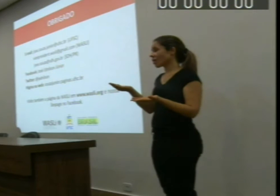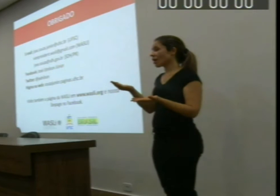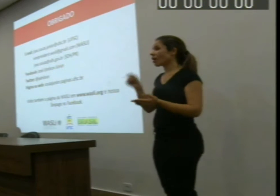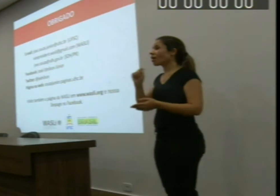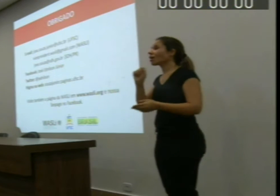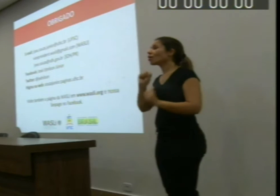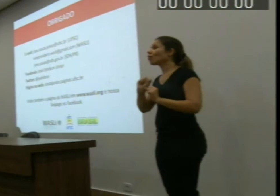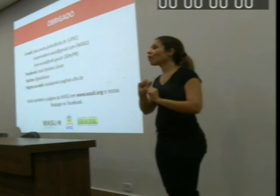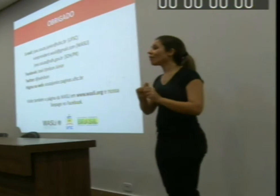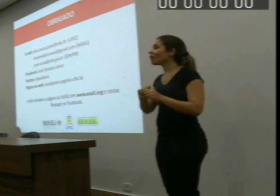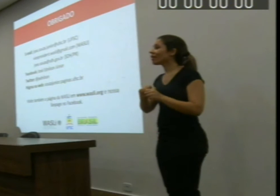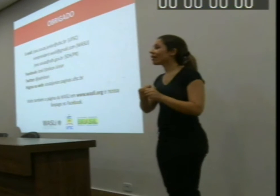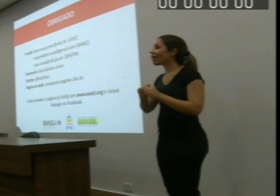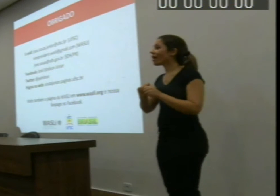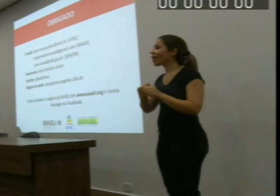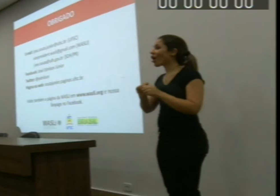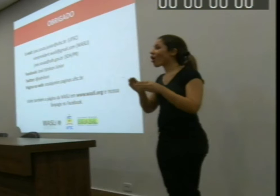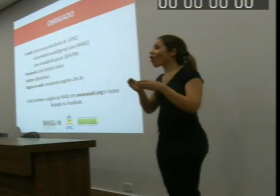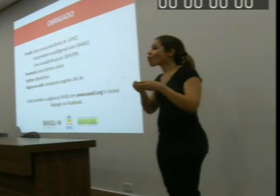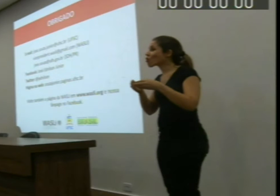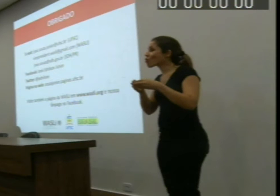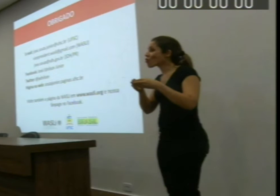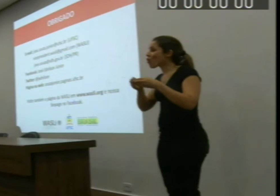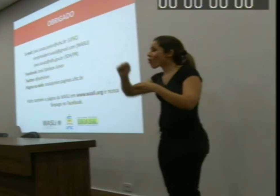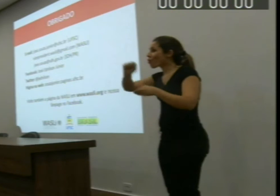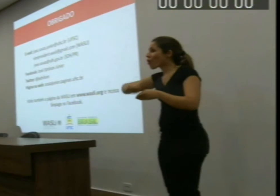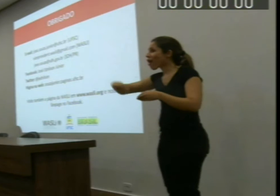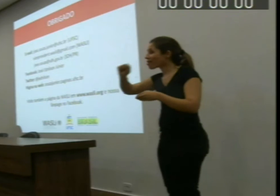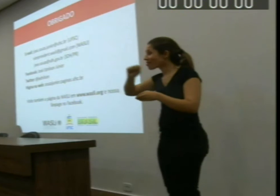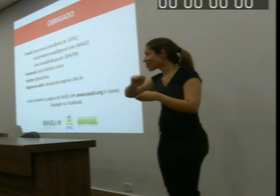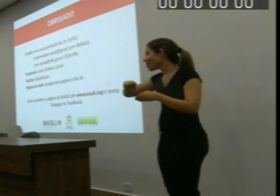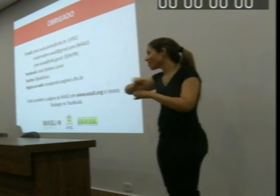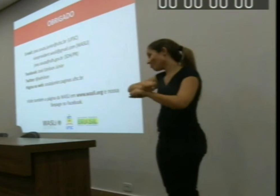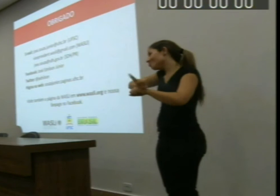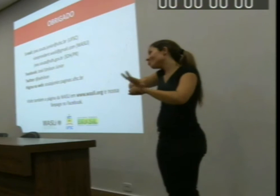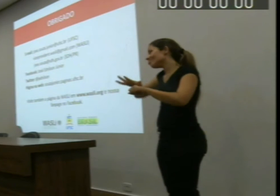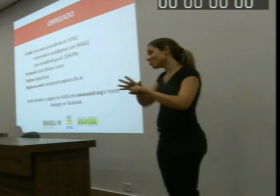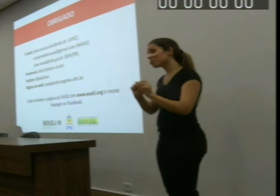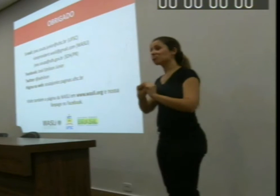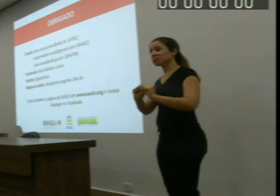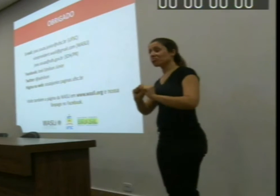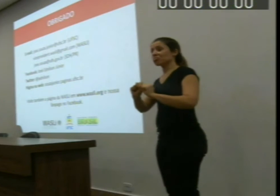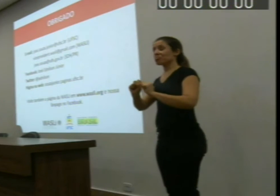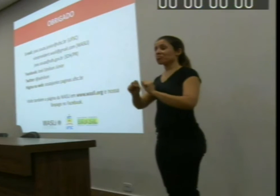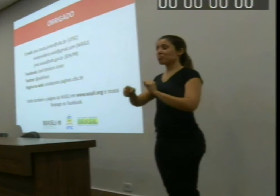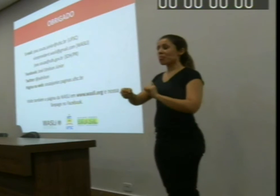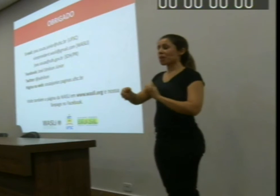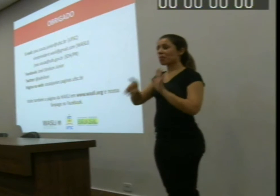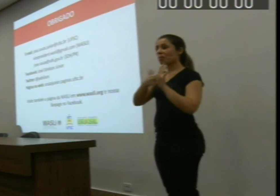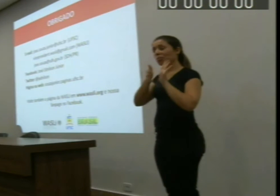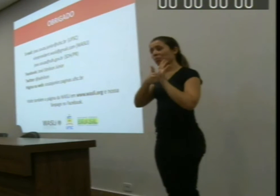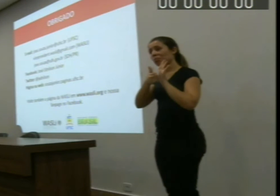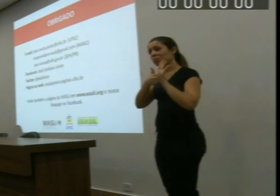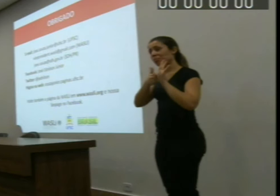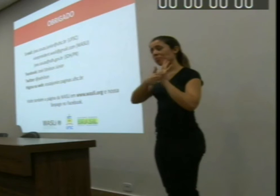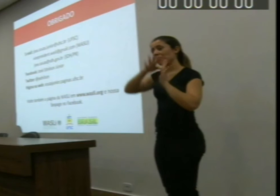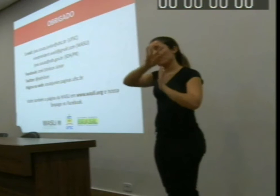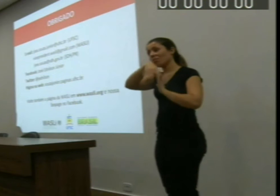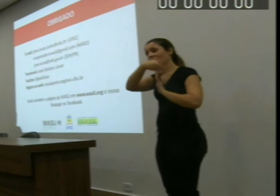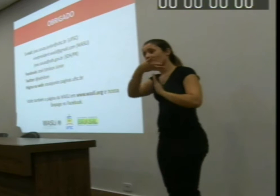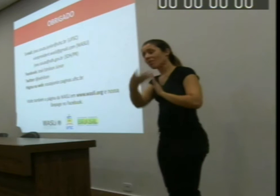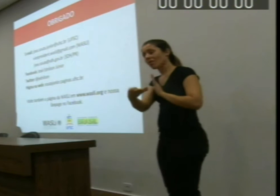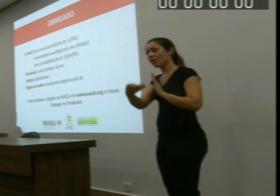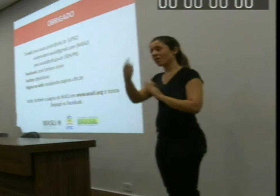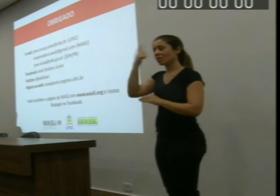Associação por exemplo Associação pode criar um grupo um comitê que vai trabalhar a proposta de tabela e determinar um